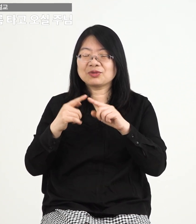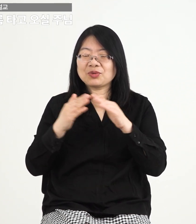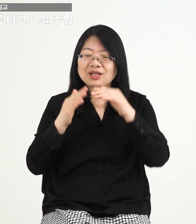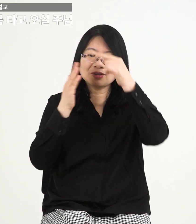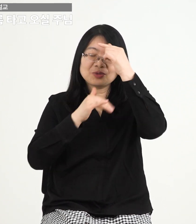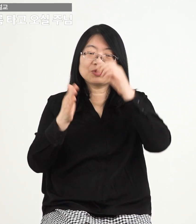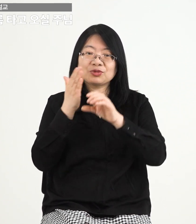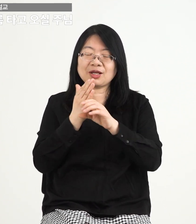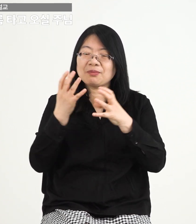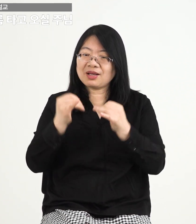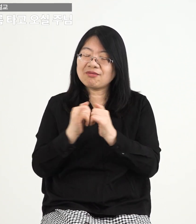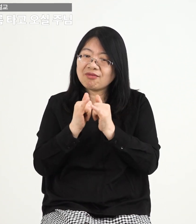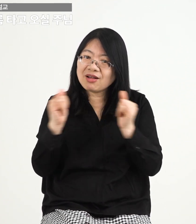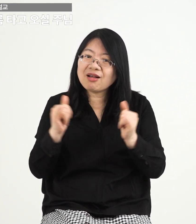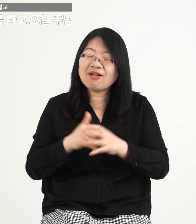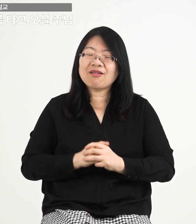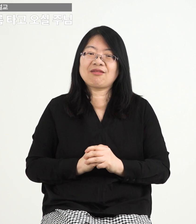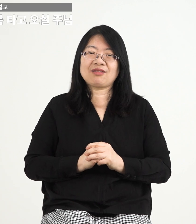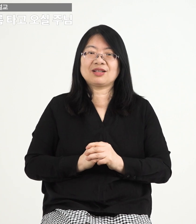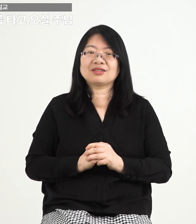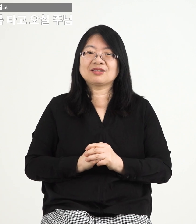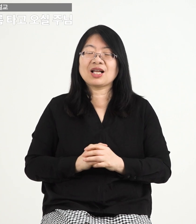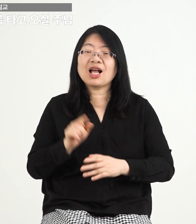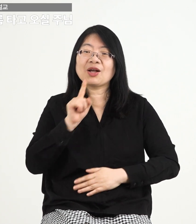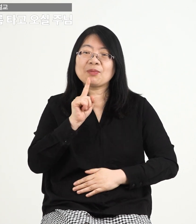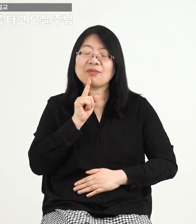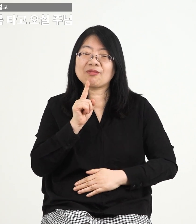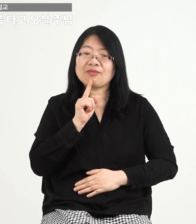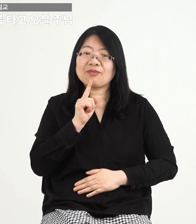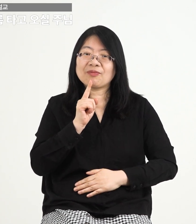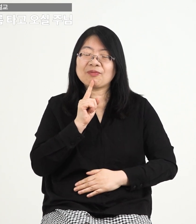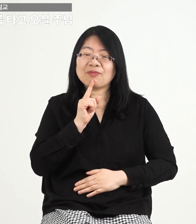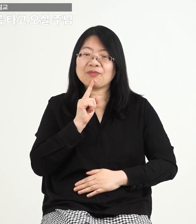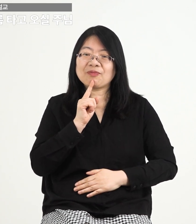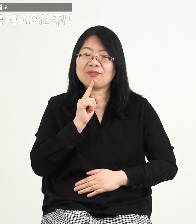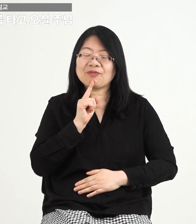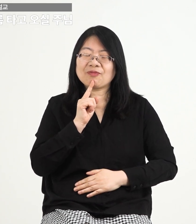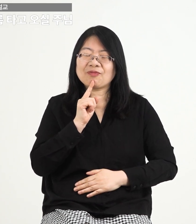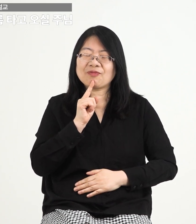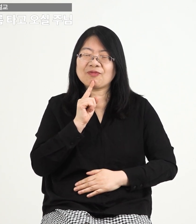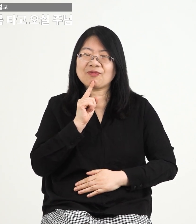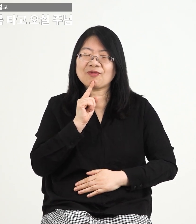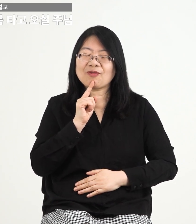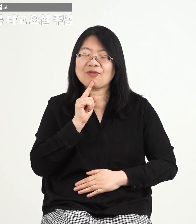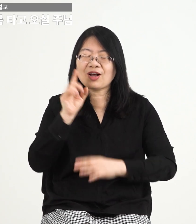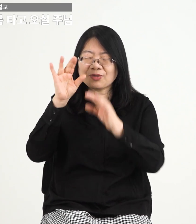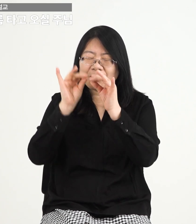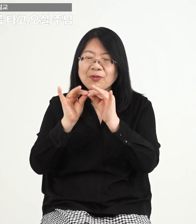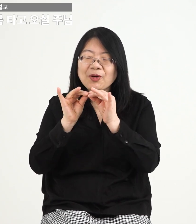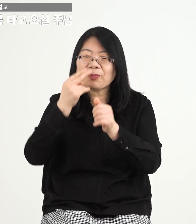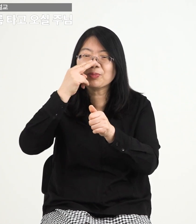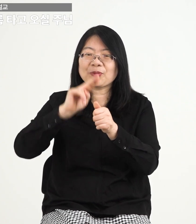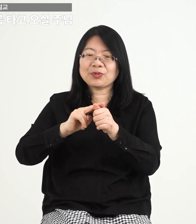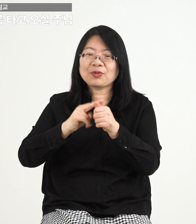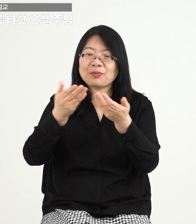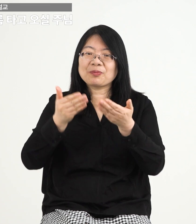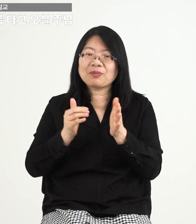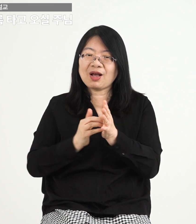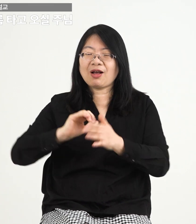가운데 꽤 많은 분들이 그 말씀에 격하게 공감하고 도전을